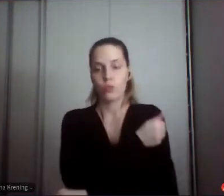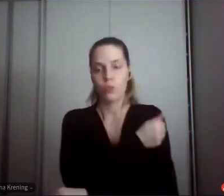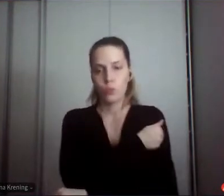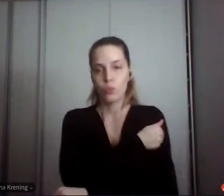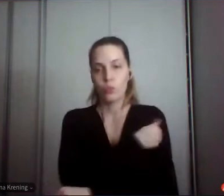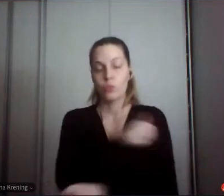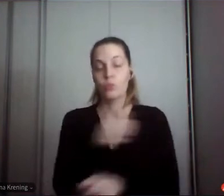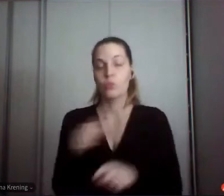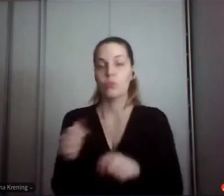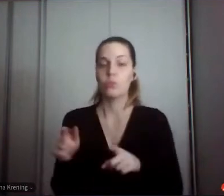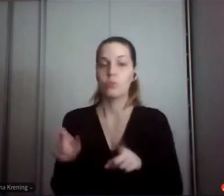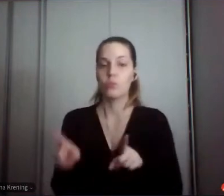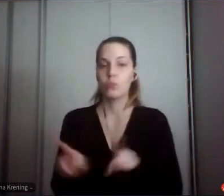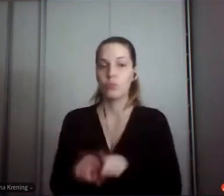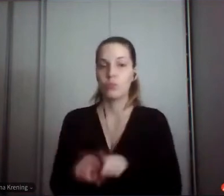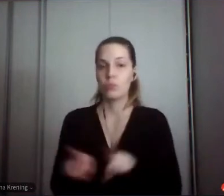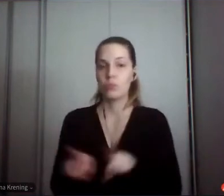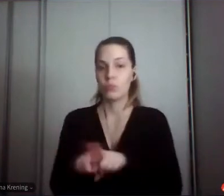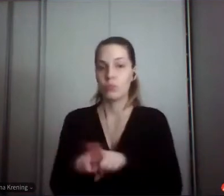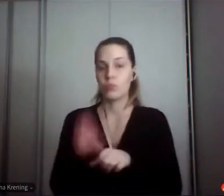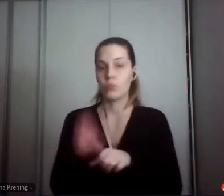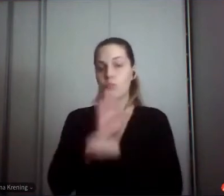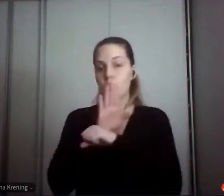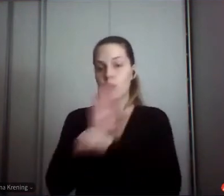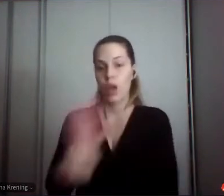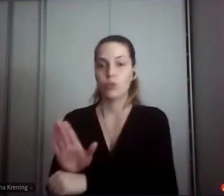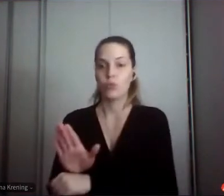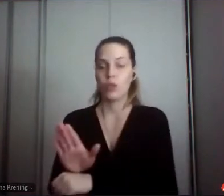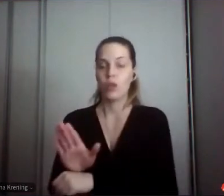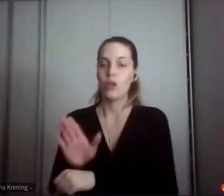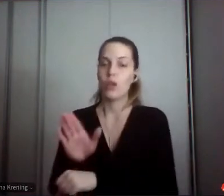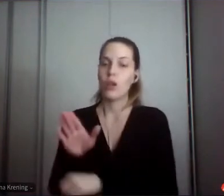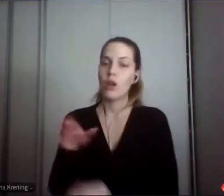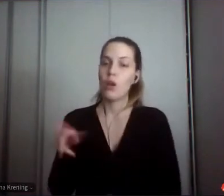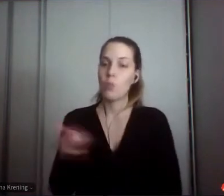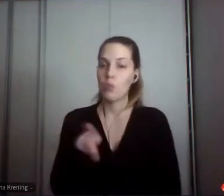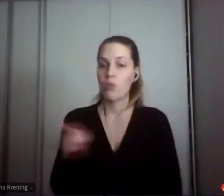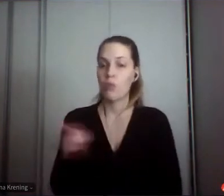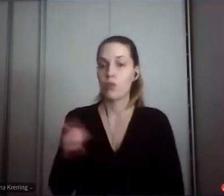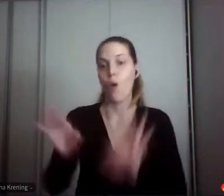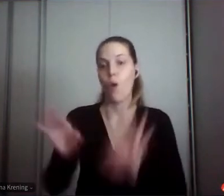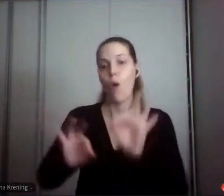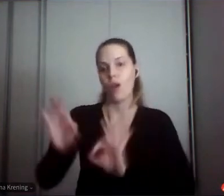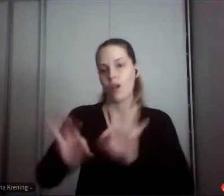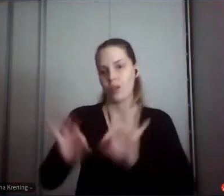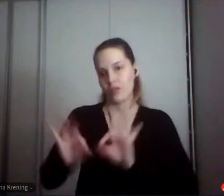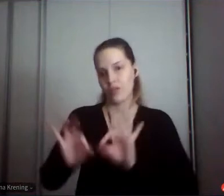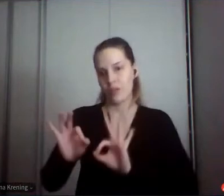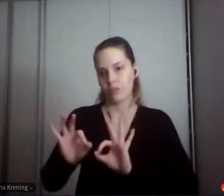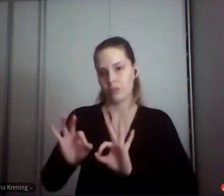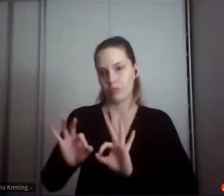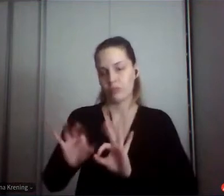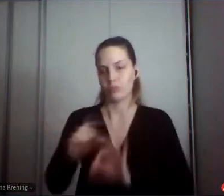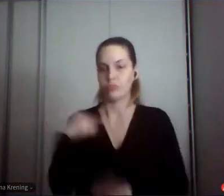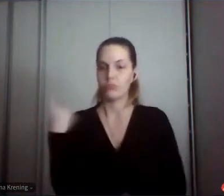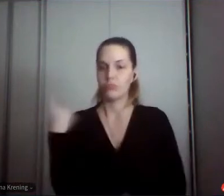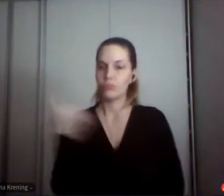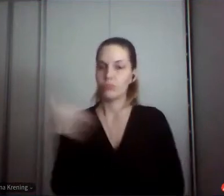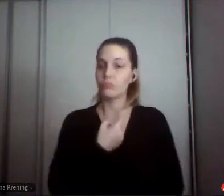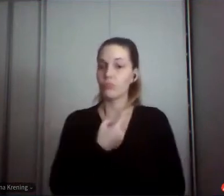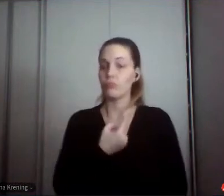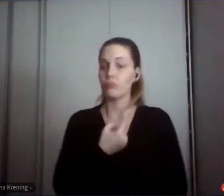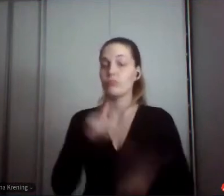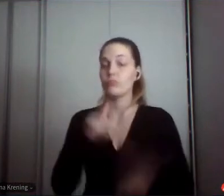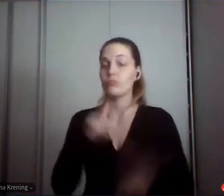auxiliar esse docente a se organizar. A gente está lançando, provavelmente nas próximas semanas, uma modalidade